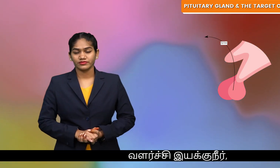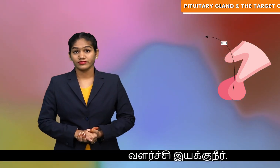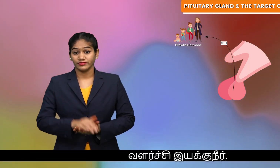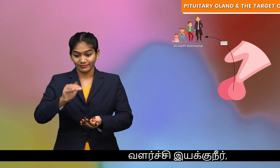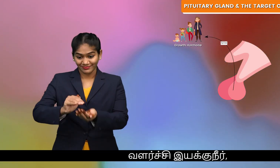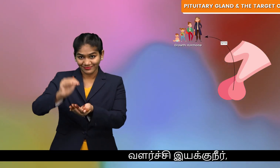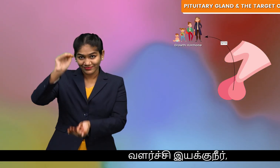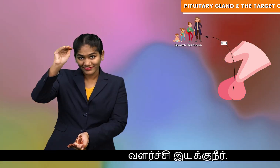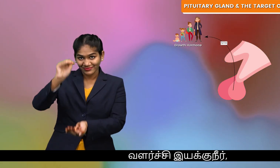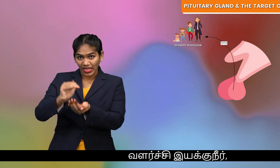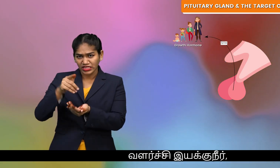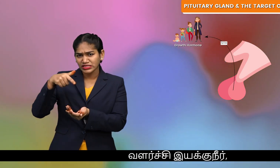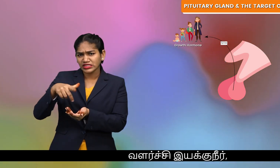வளர்ச்சி இயக்குநீர்,